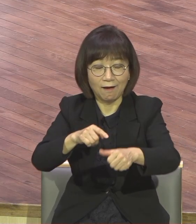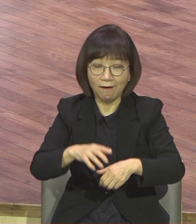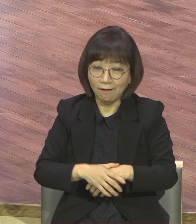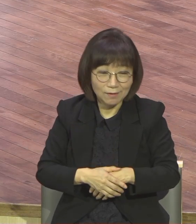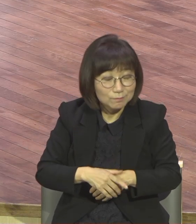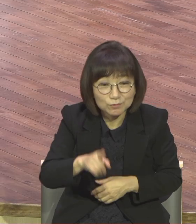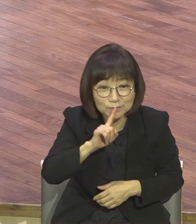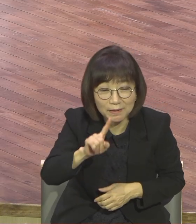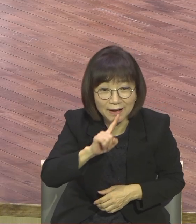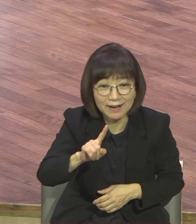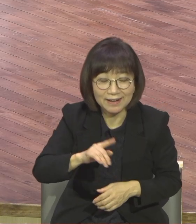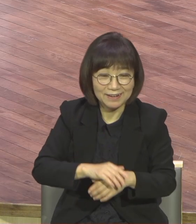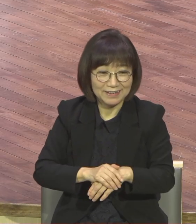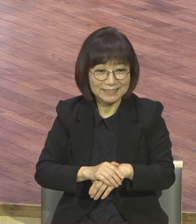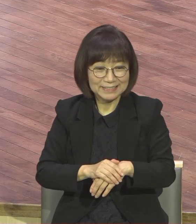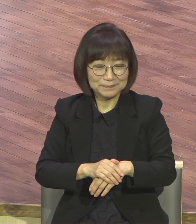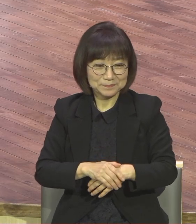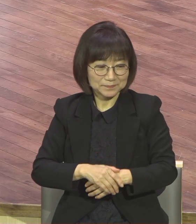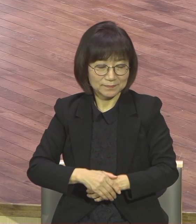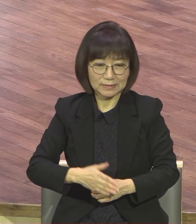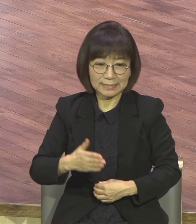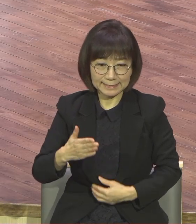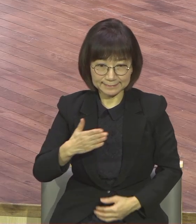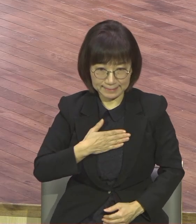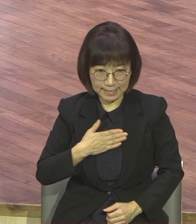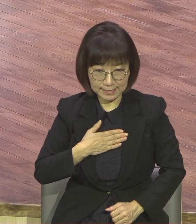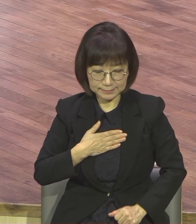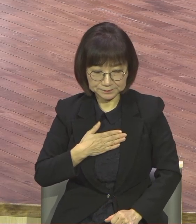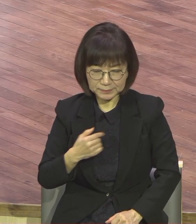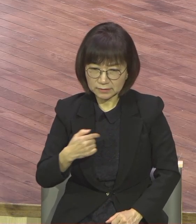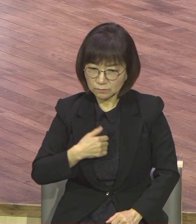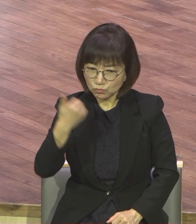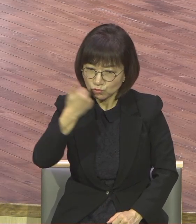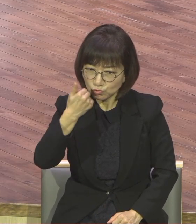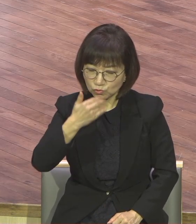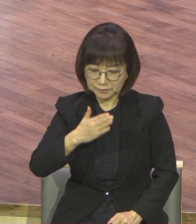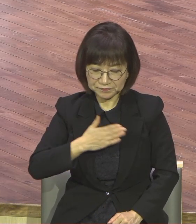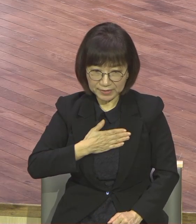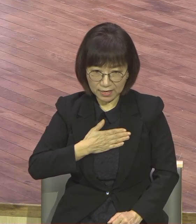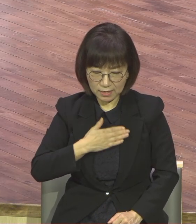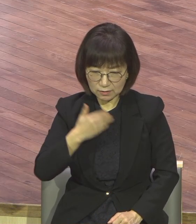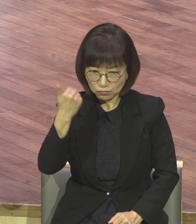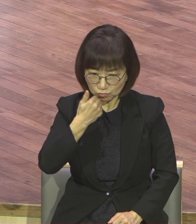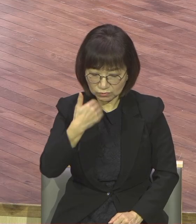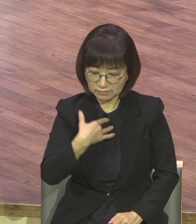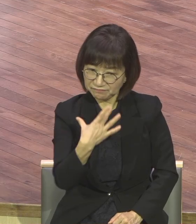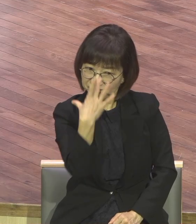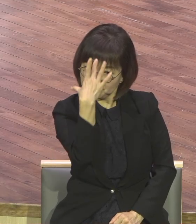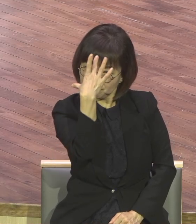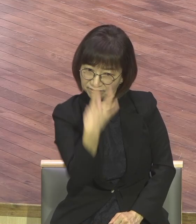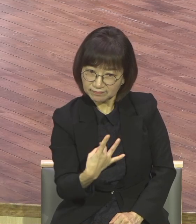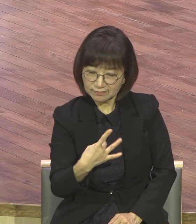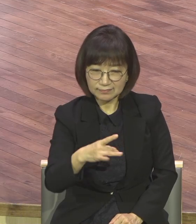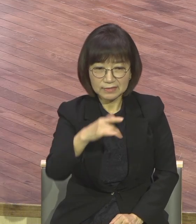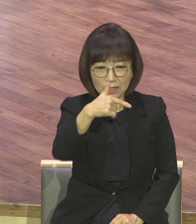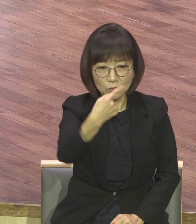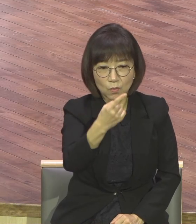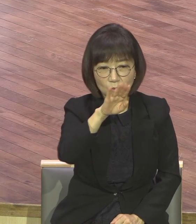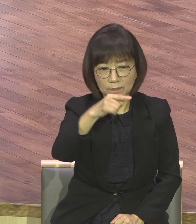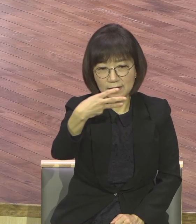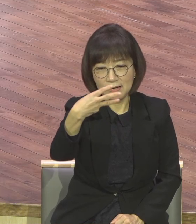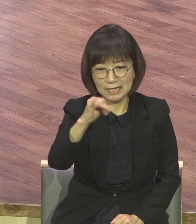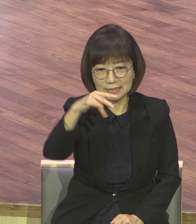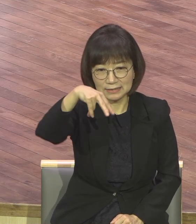한마디로 자신의 신분에 걸맞는 이 노블레스 오블리주의 삶을 살아라.